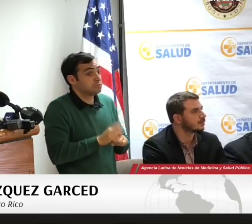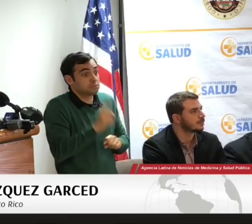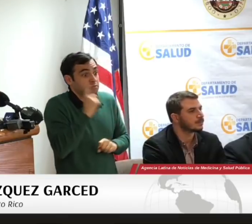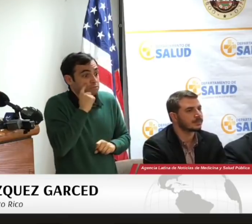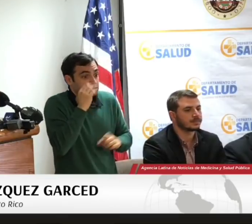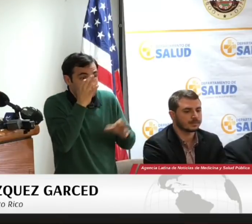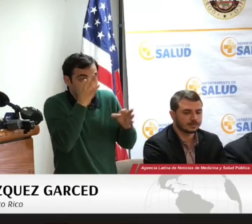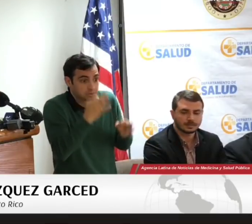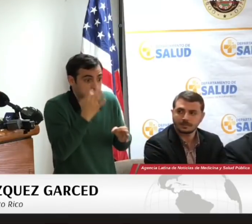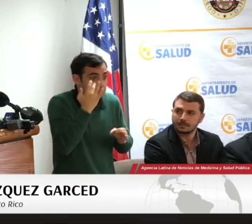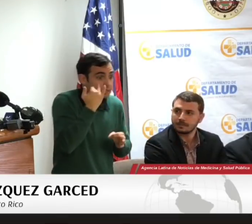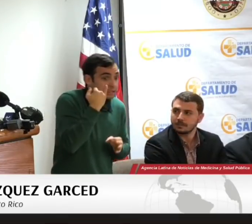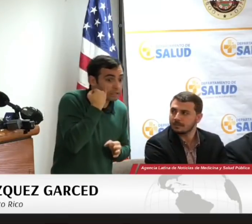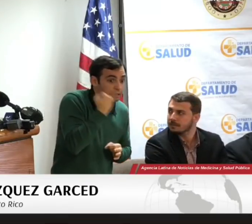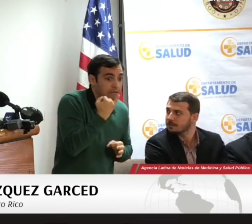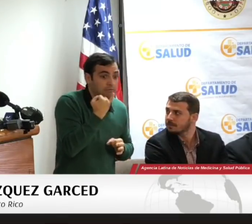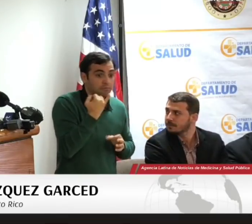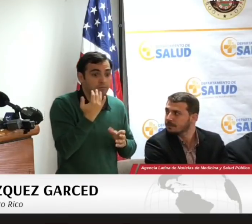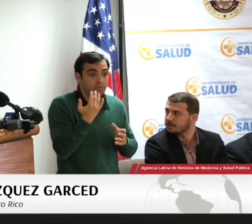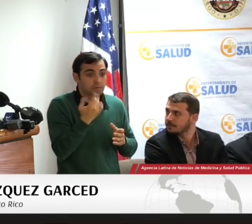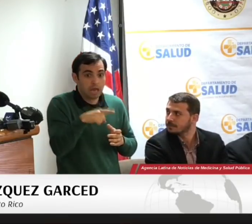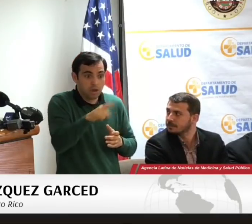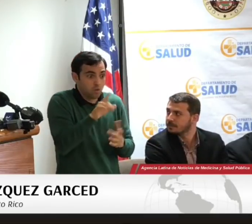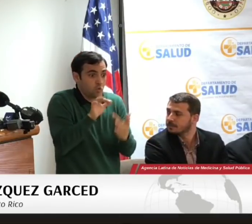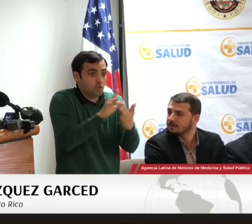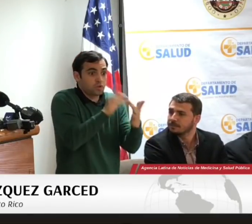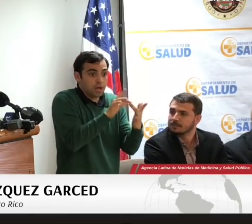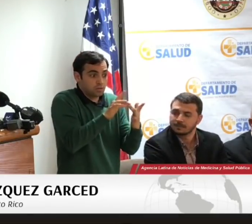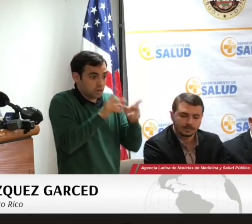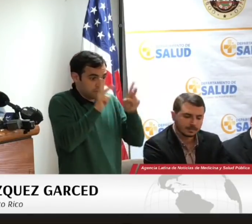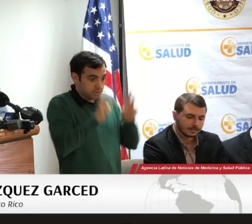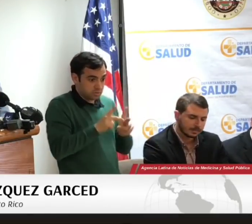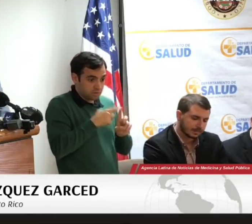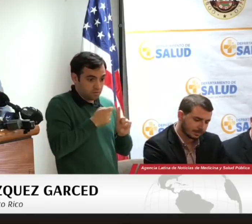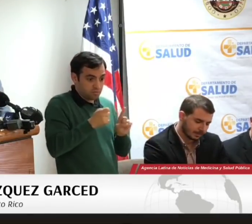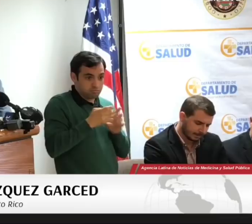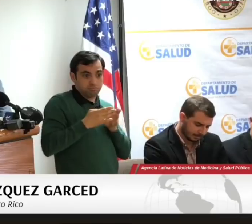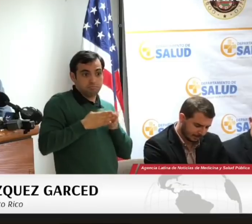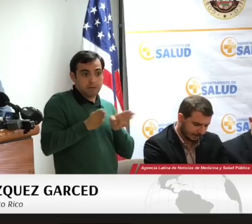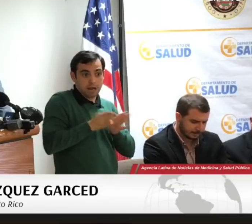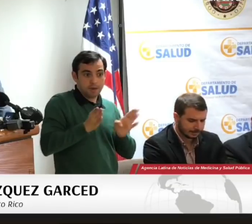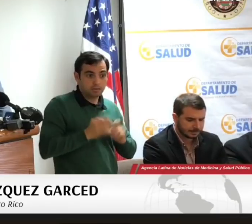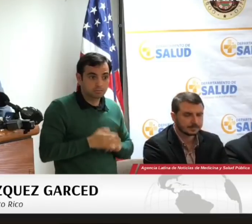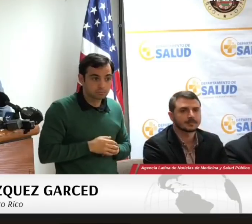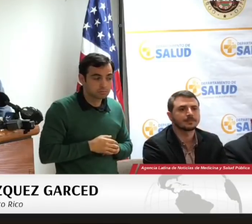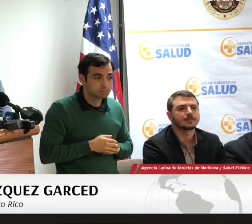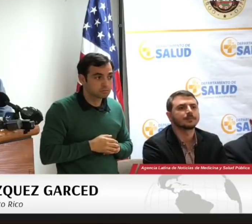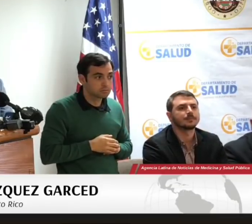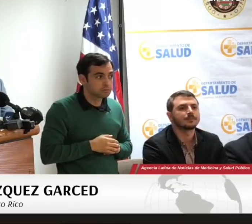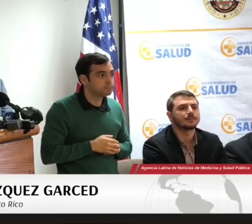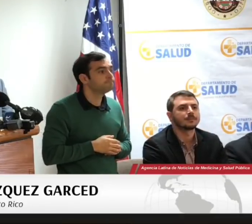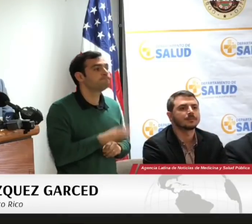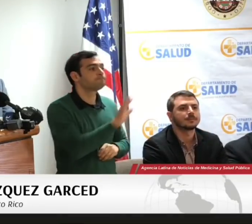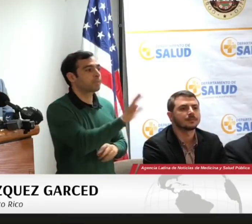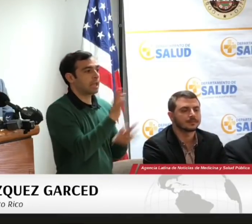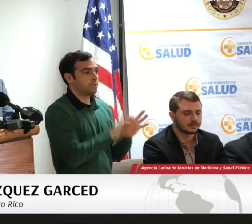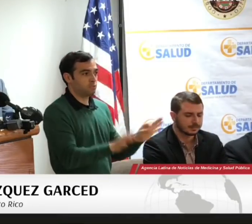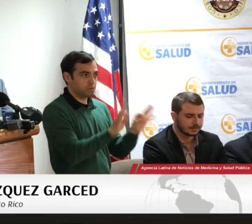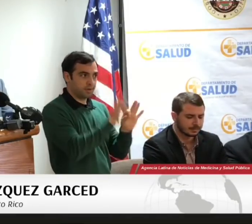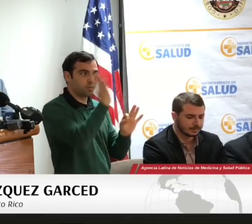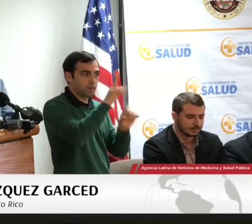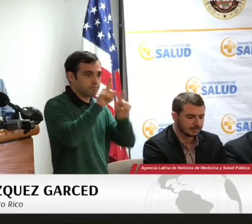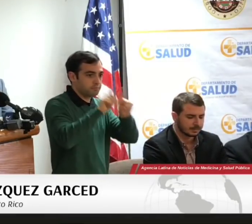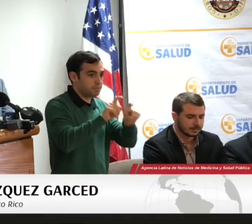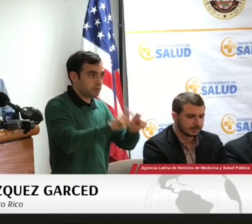ellos, sí, tuvo contacto con el panameño, sí, o este, ¿no? Es importante que se van a hacer siempre y cuando